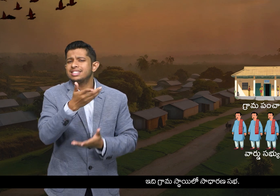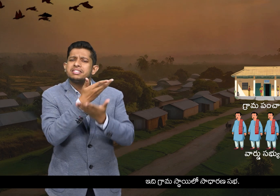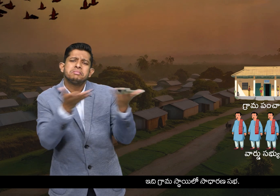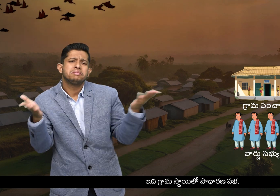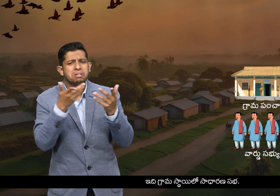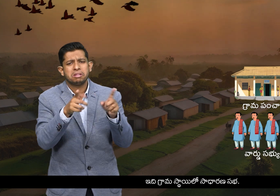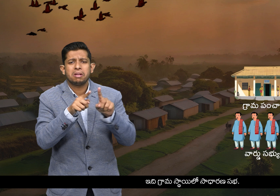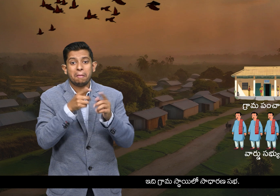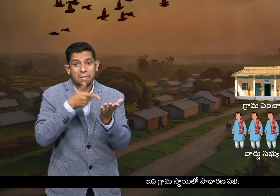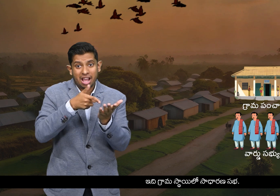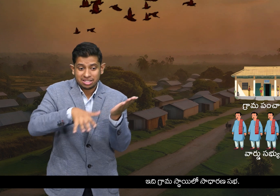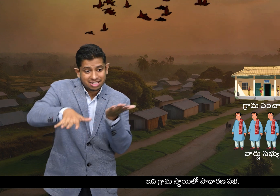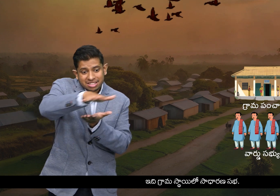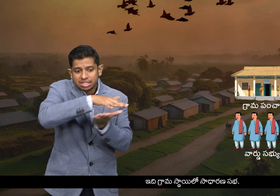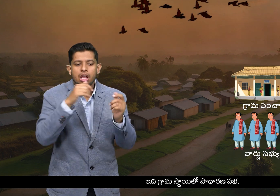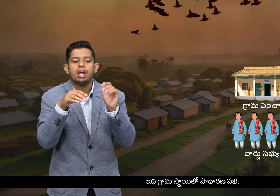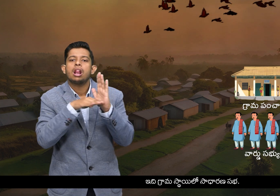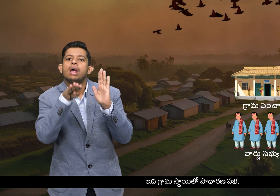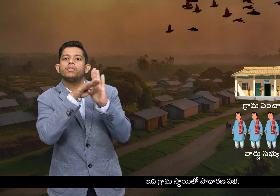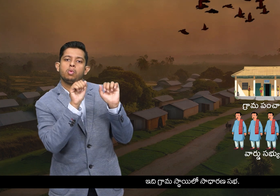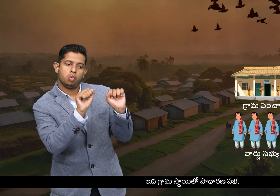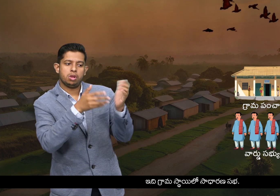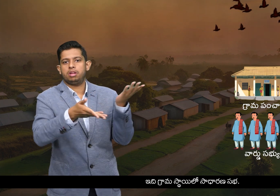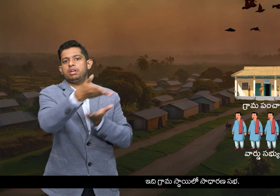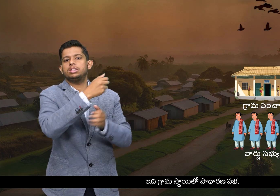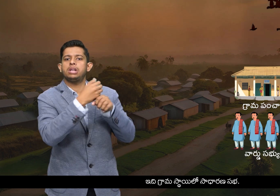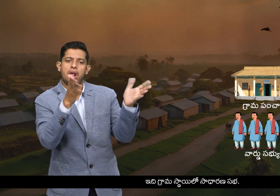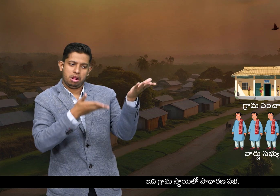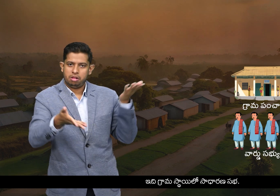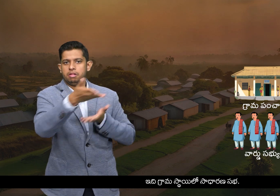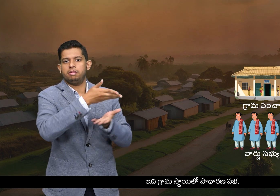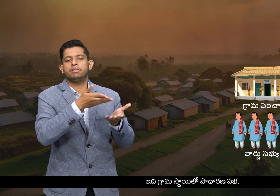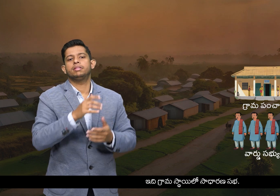ఇది గ్రామ స్థాయిలో సాధారణ సభ.